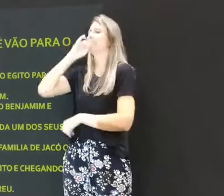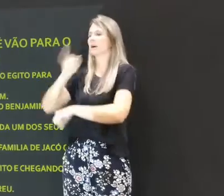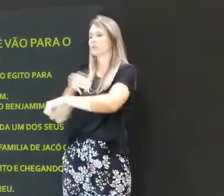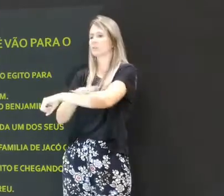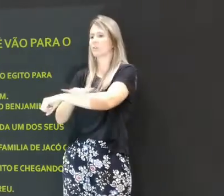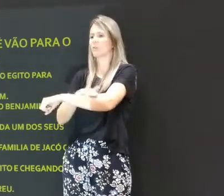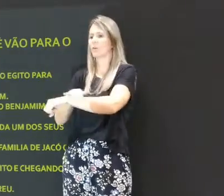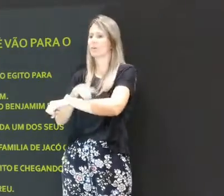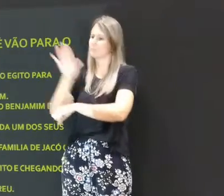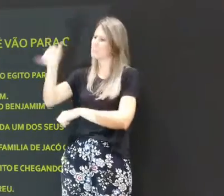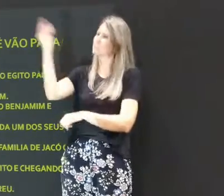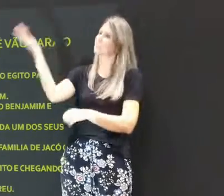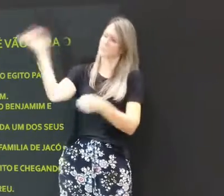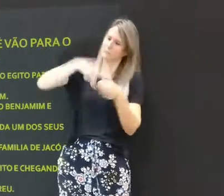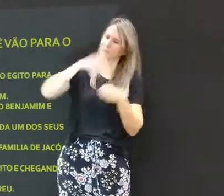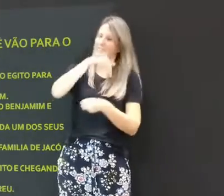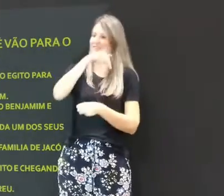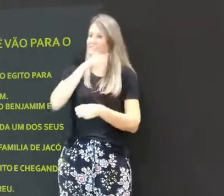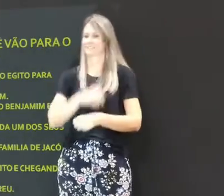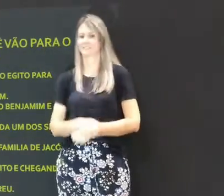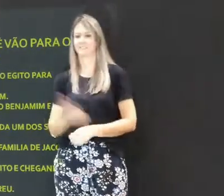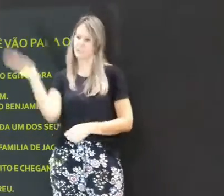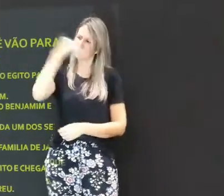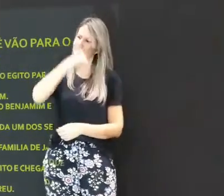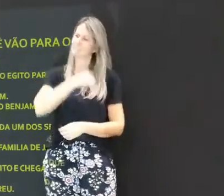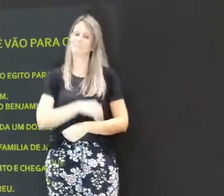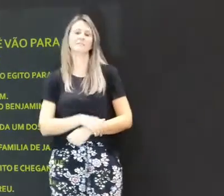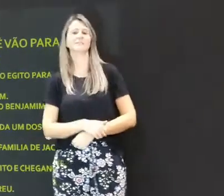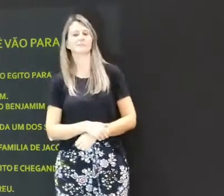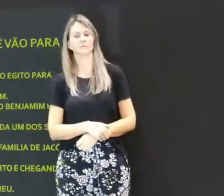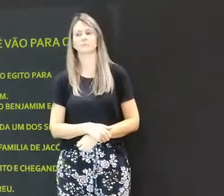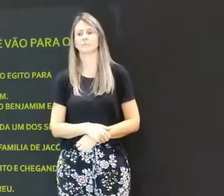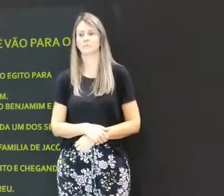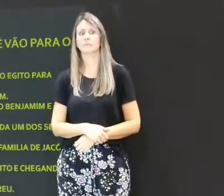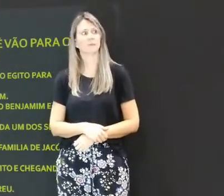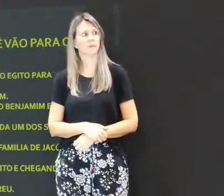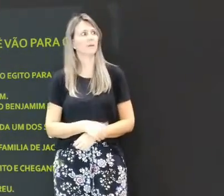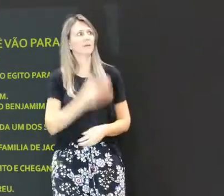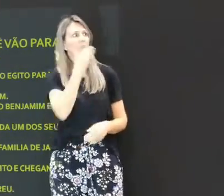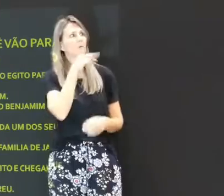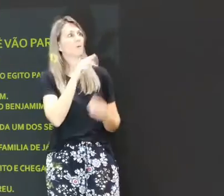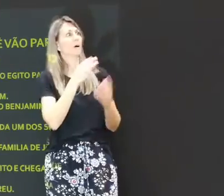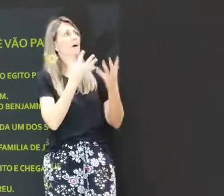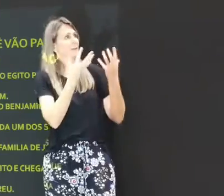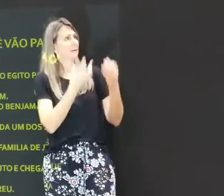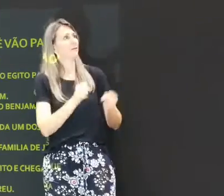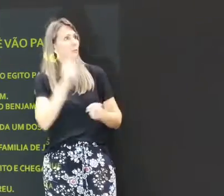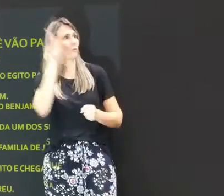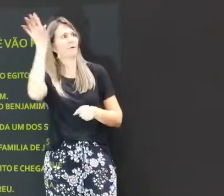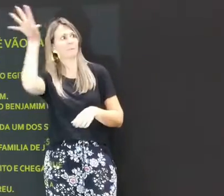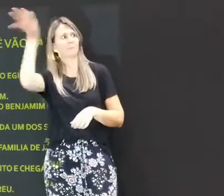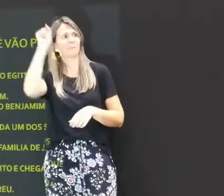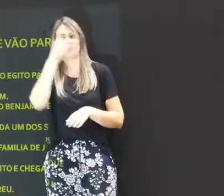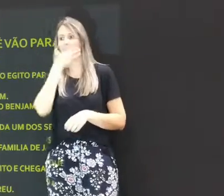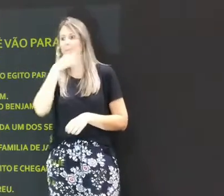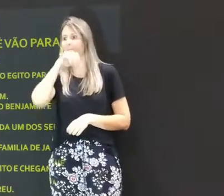venham. Meu pai Jacó, volta meu pai Jacó para cá, venham todos para cá. E os irmãos, sim, aceitamos, vamos buscar o